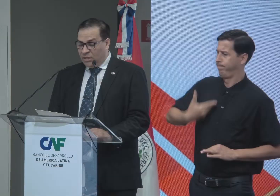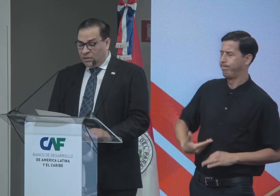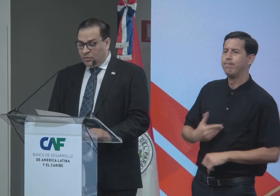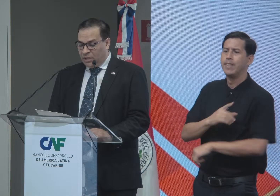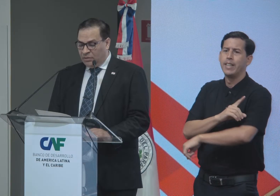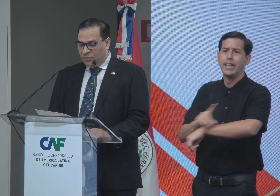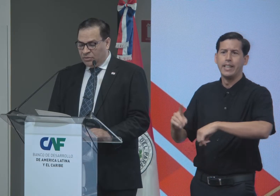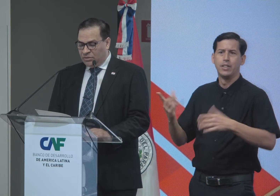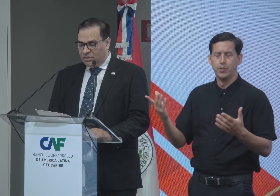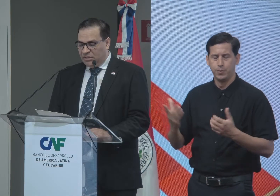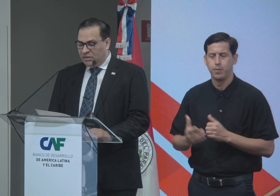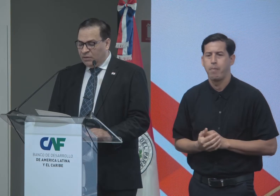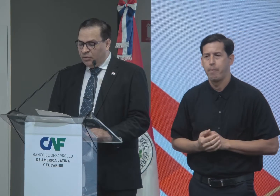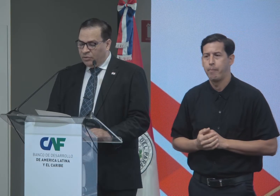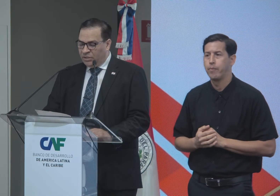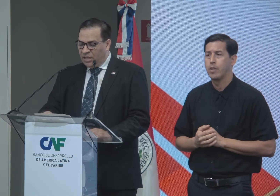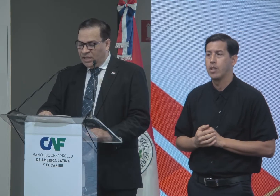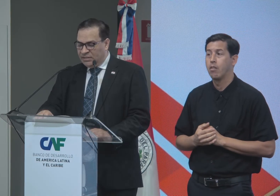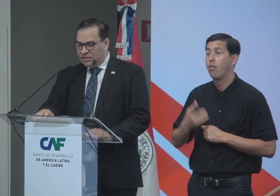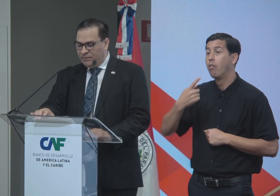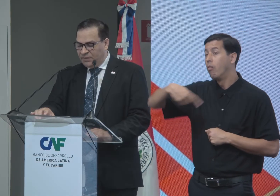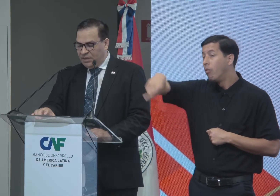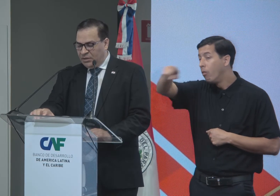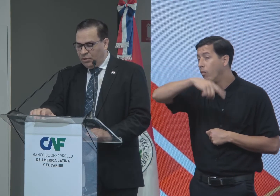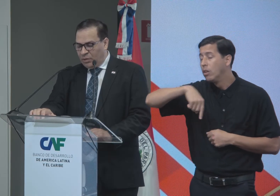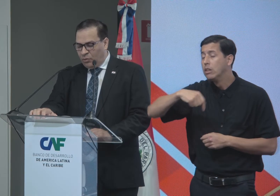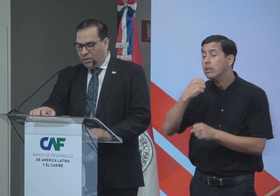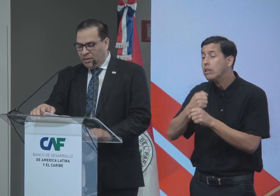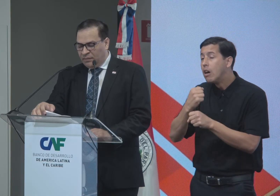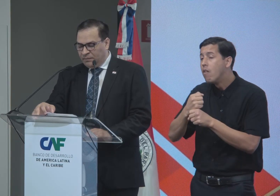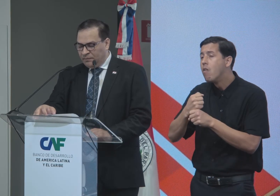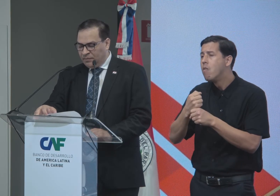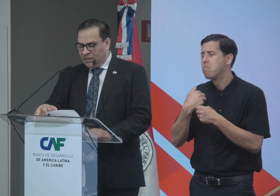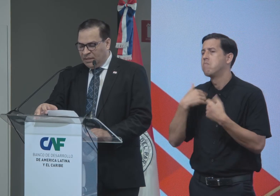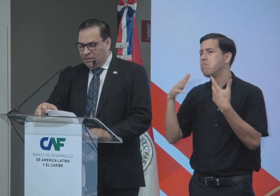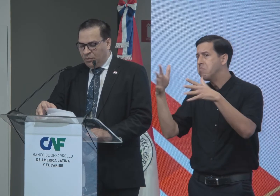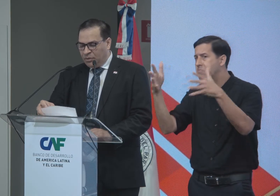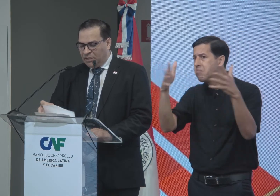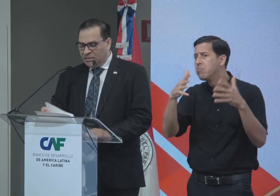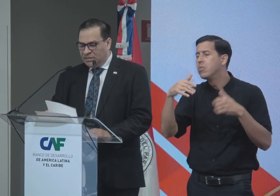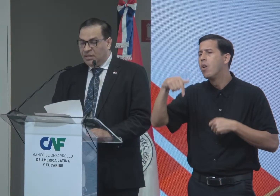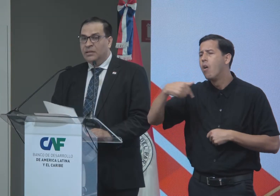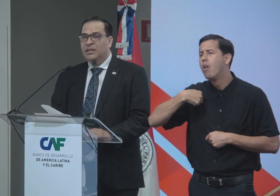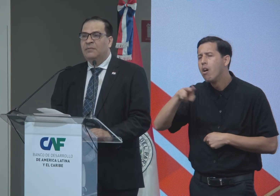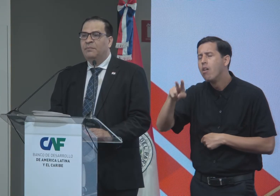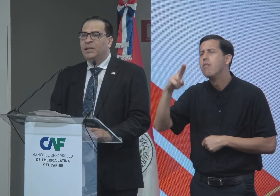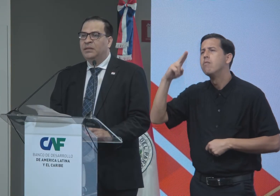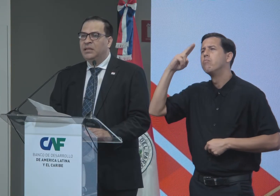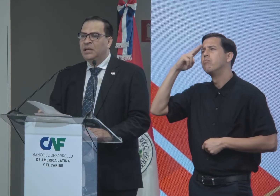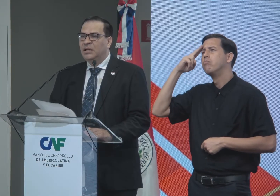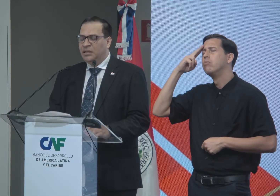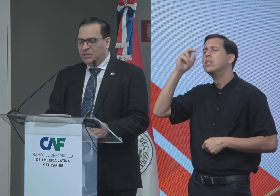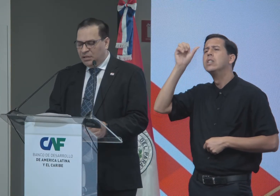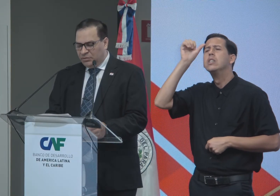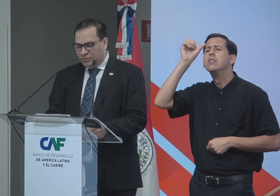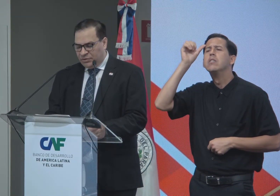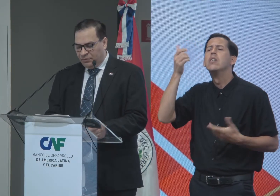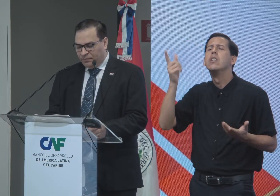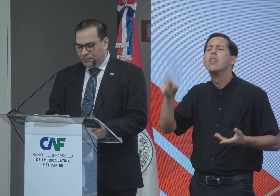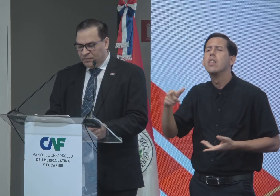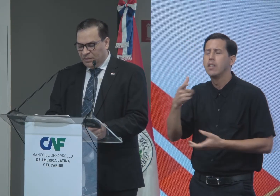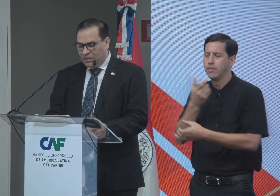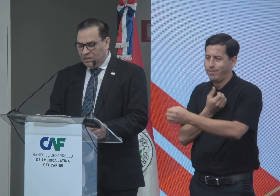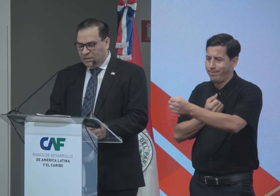Queridos galardonados, el trabajo que ustedes hacen nos recuerda la importancia de la empatía y de la